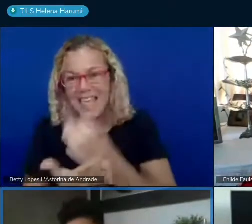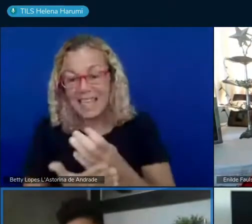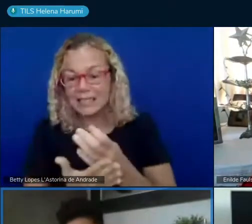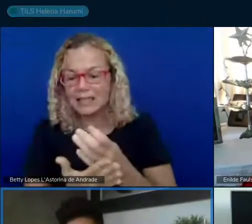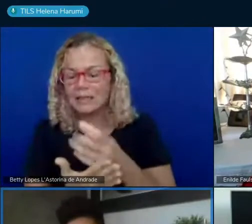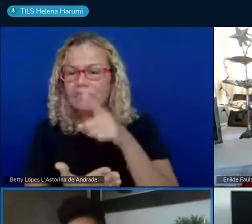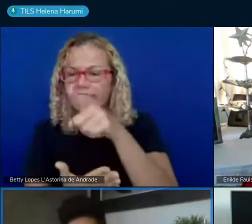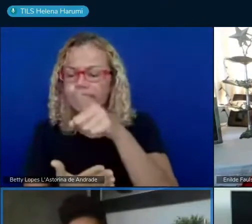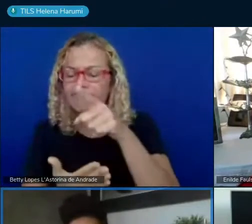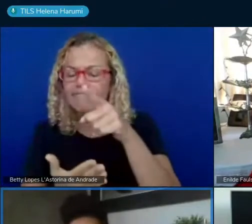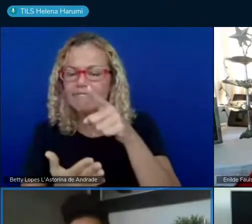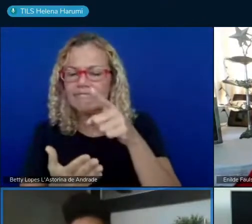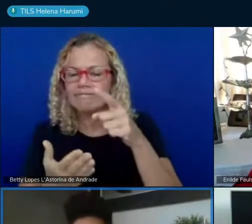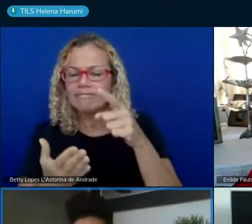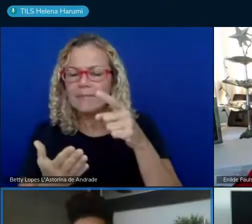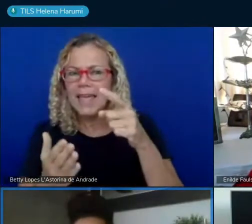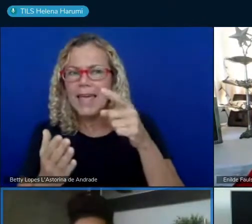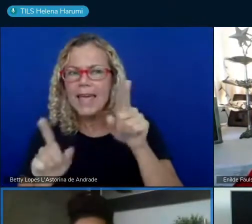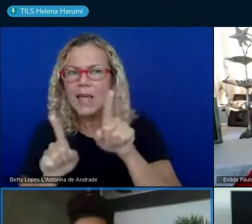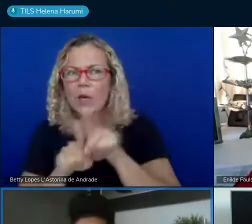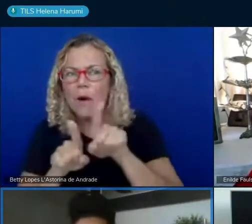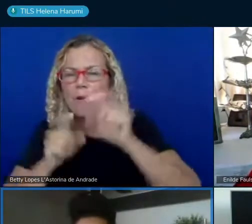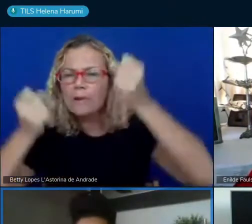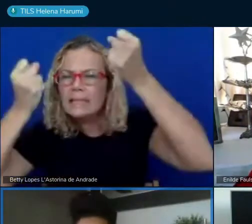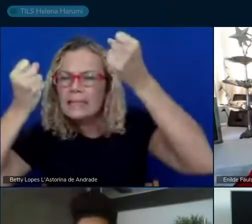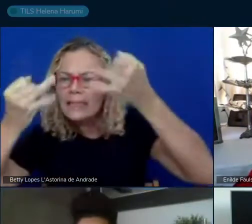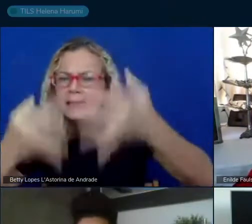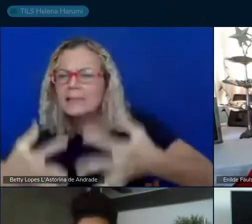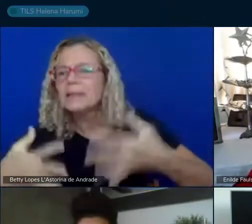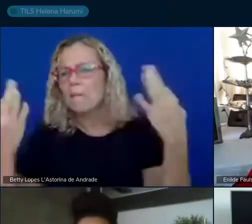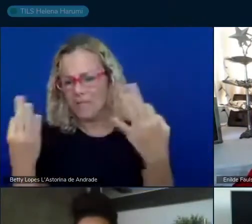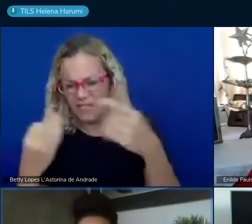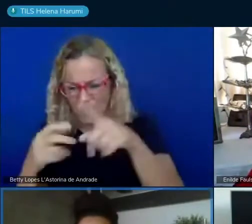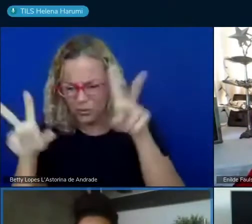ler, e a sua tese